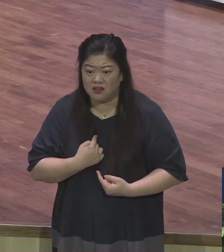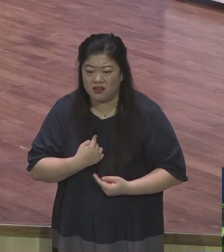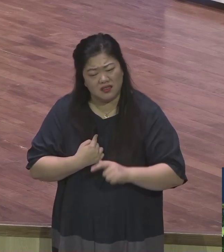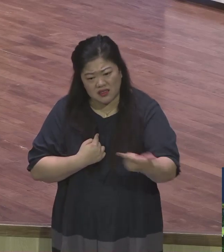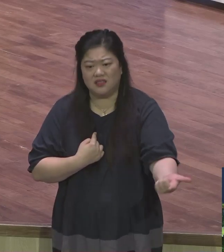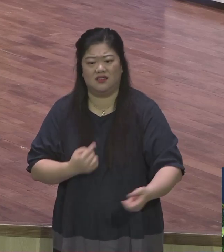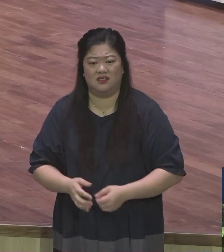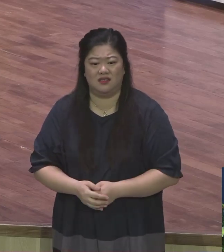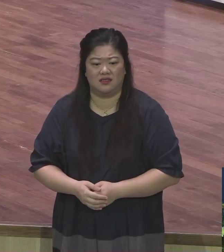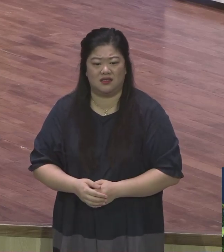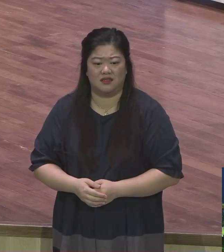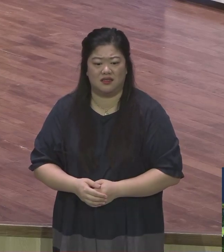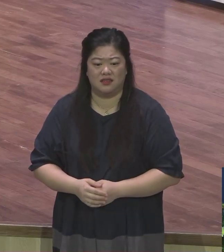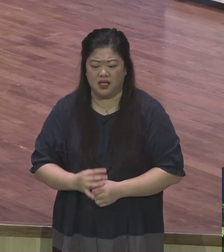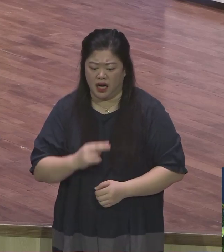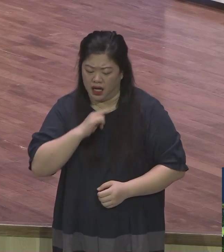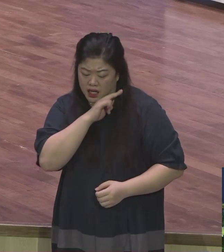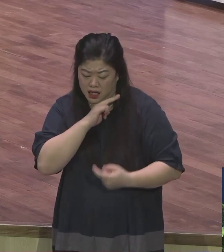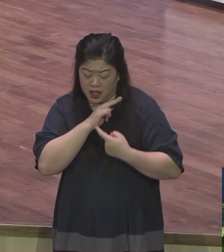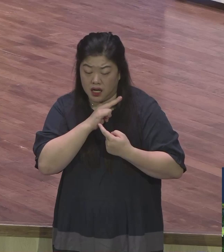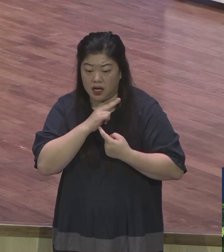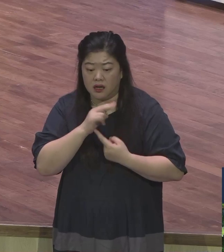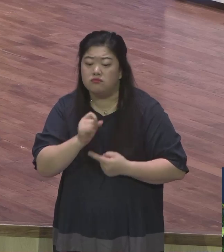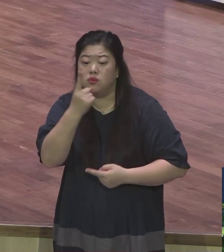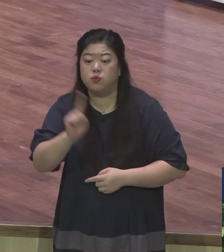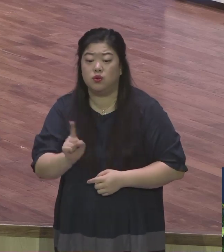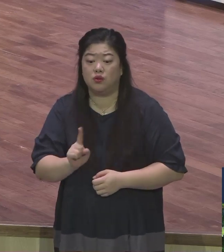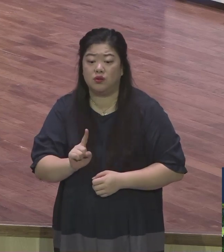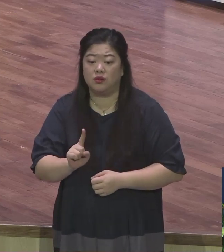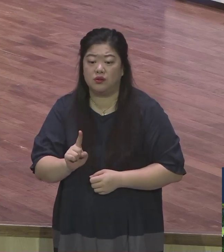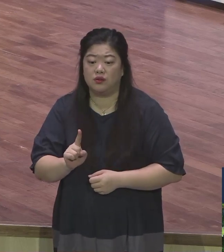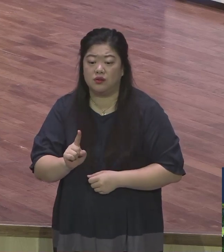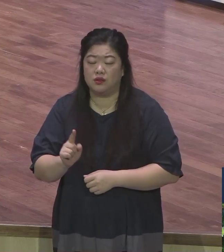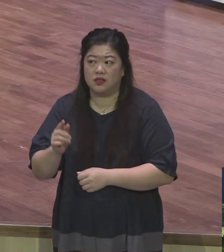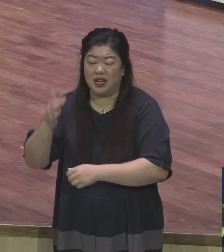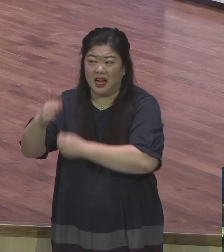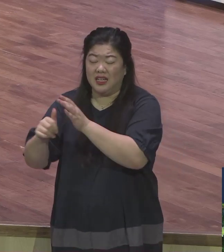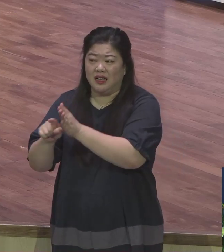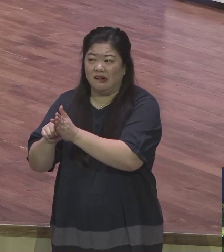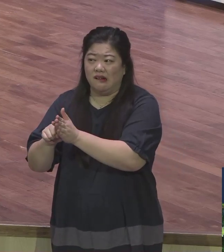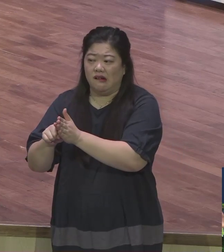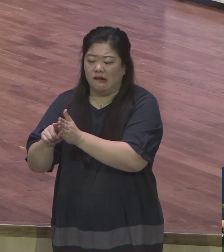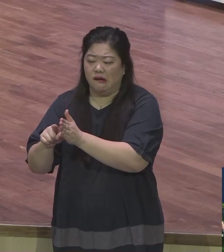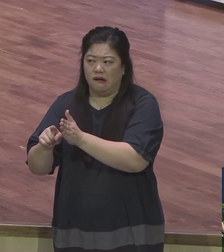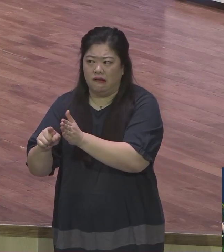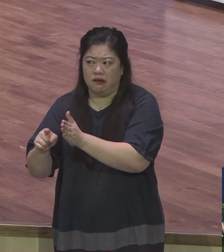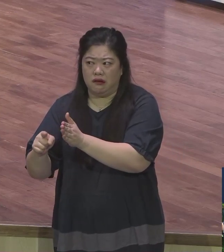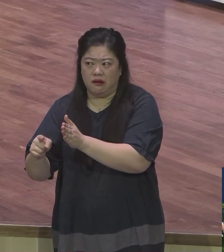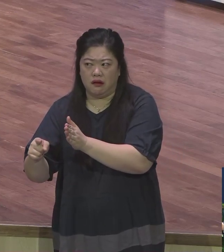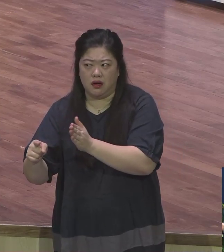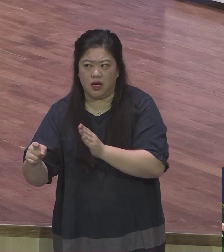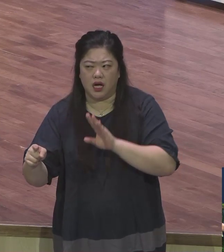하나님의 말씀을 안 믿어서 그래요. 하나님의 말씀을 안 믿으니까 다 뺏겨버린 거예요.